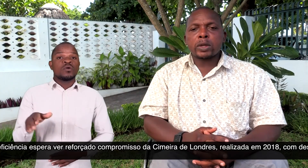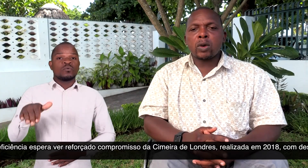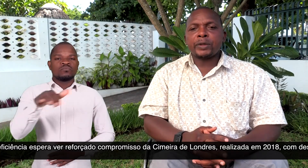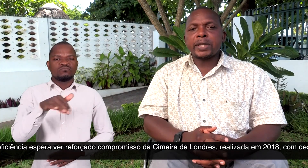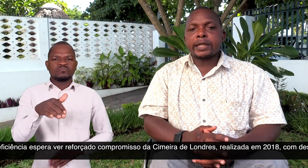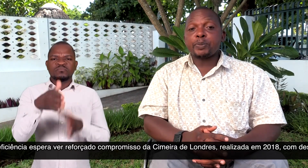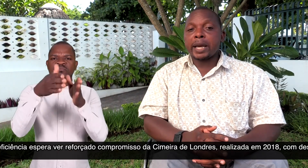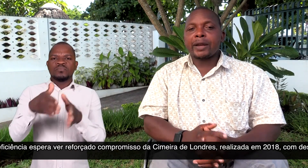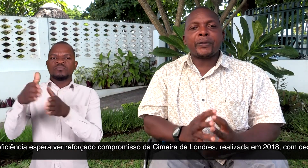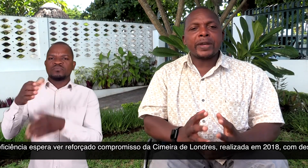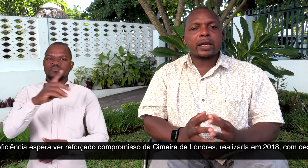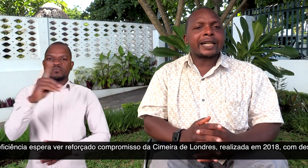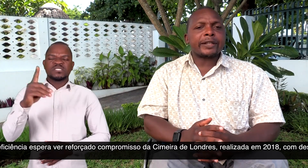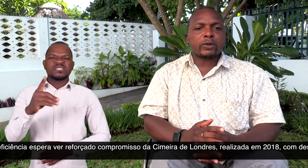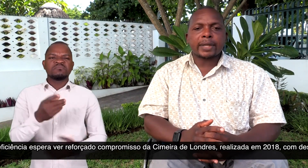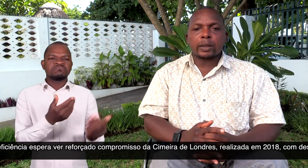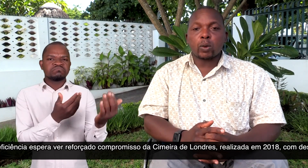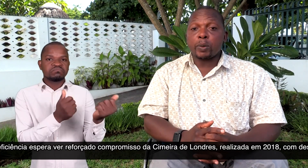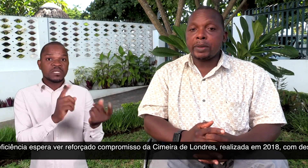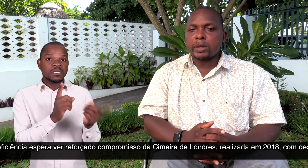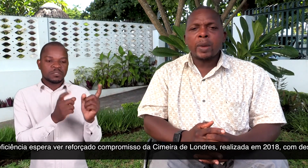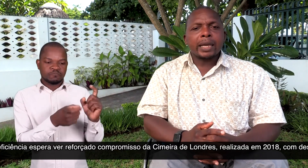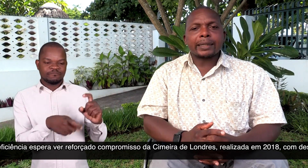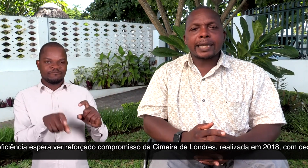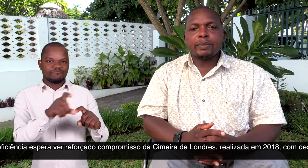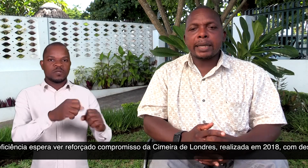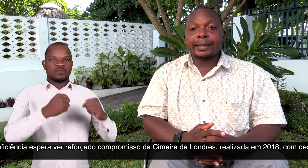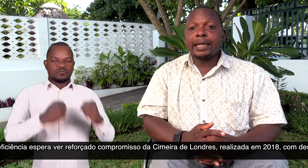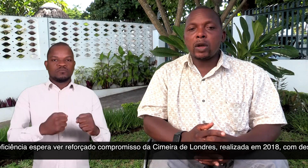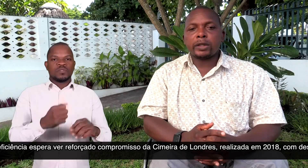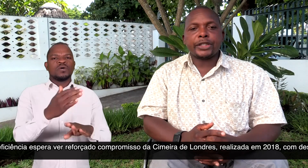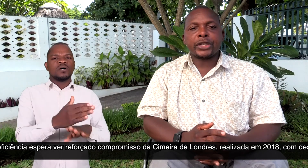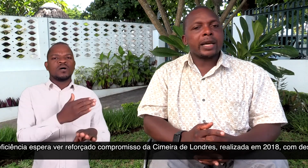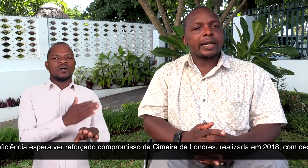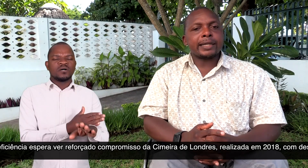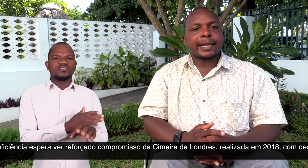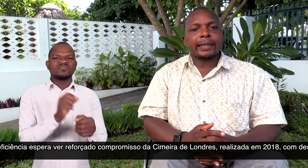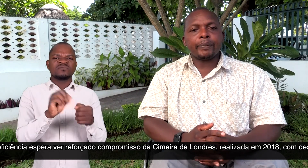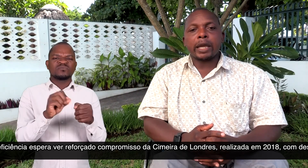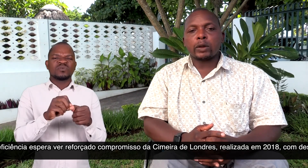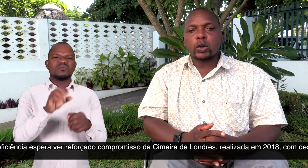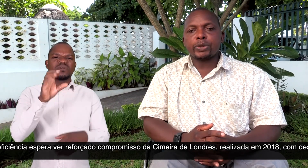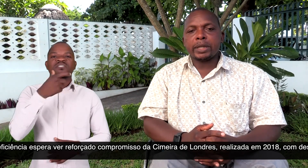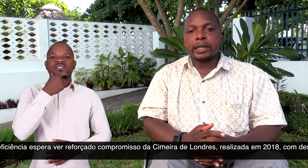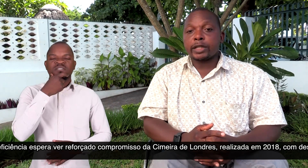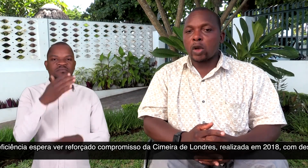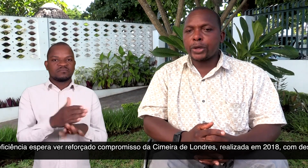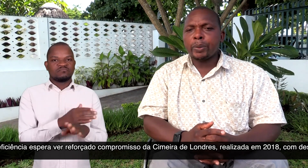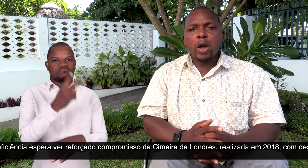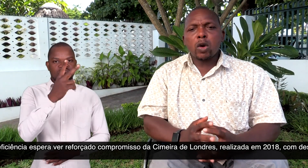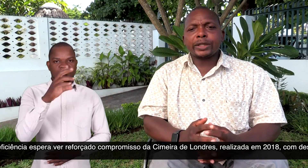de pessoas com deficiência espera ver reforçado o compromisso da Cimeira de Londres, realizada